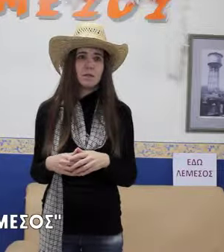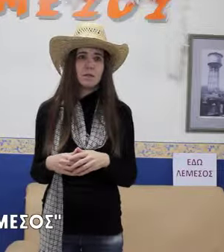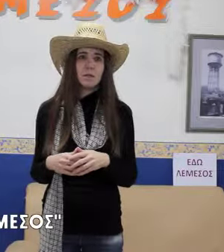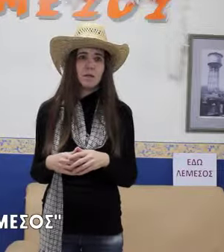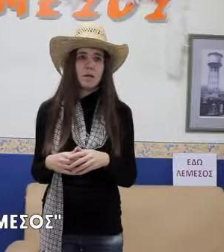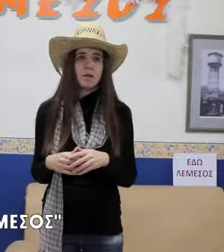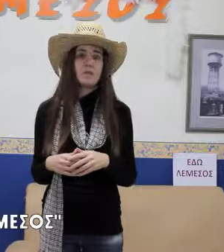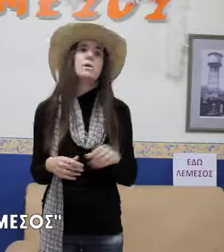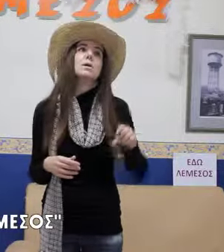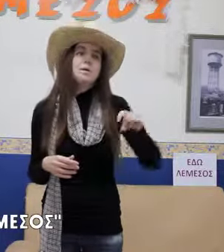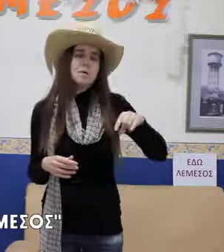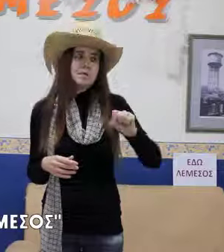Σπύρου Αραούζου